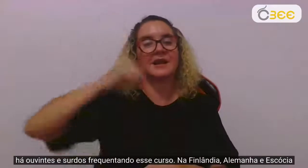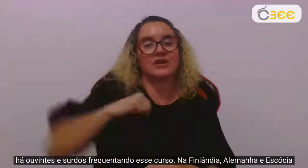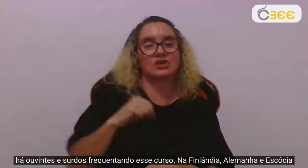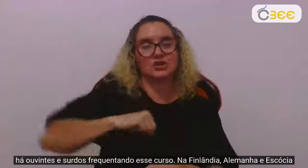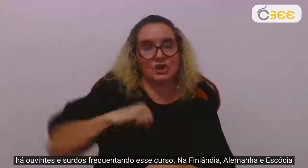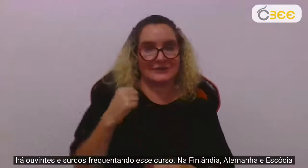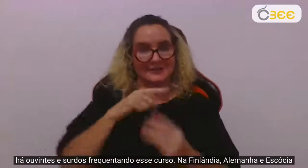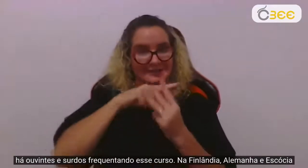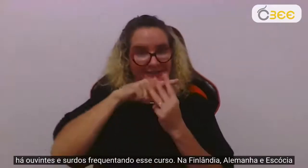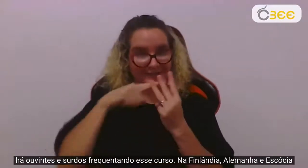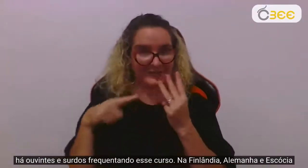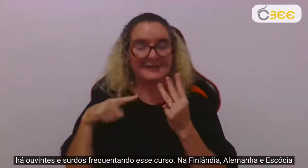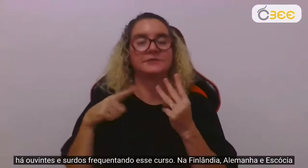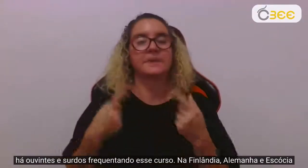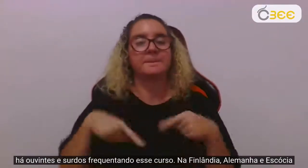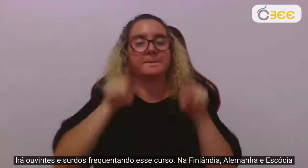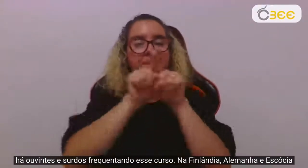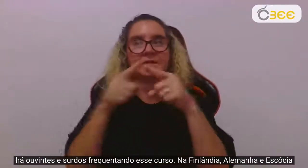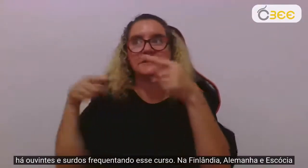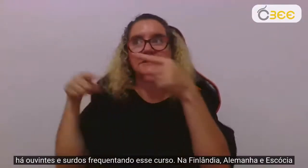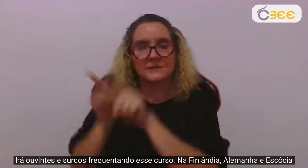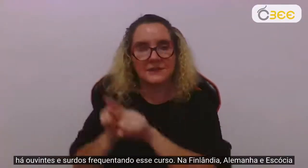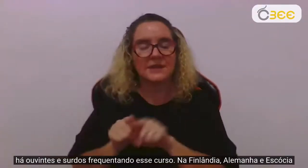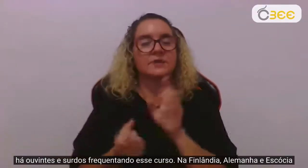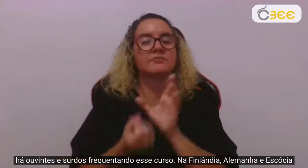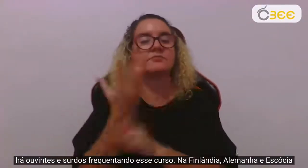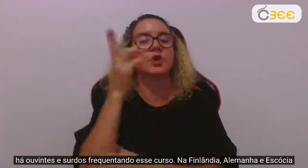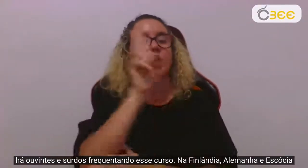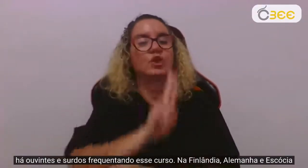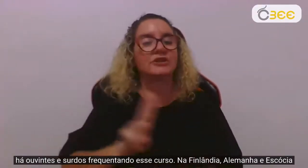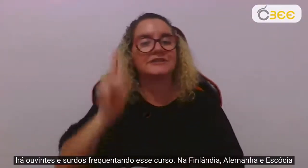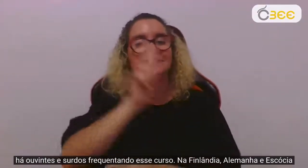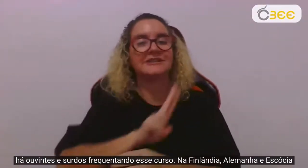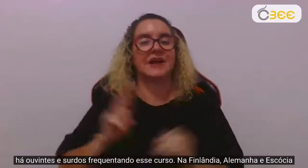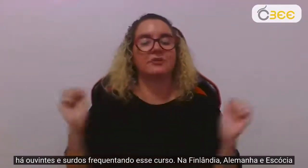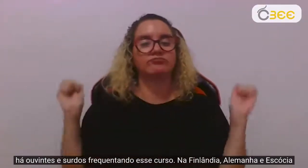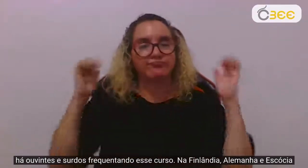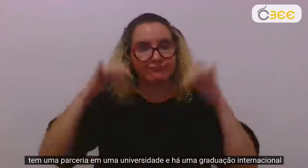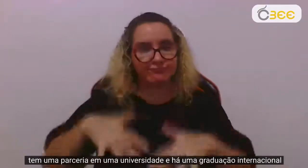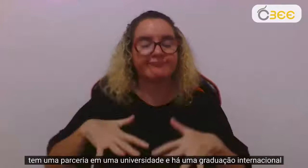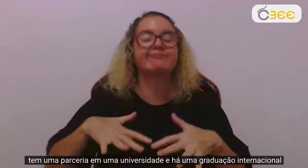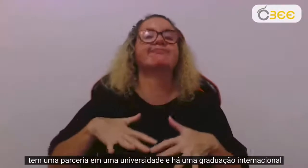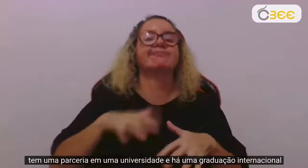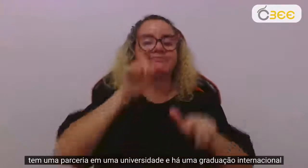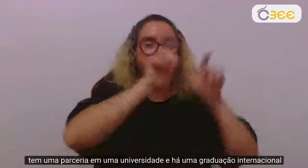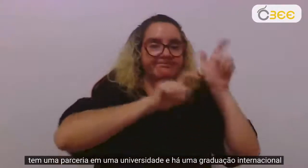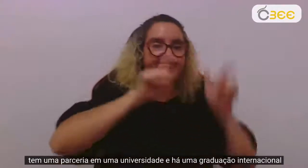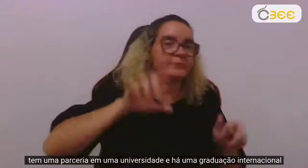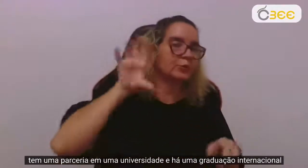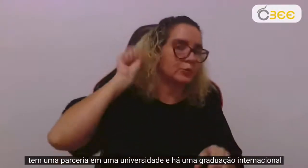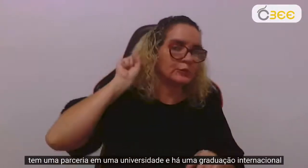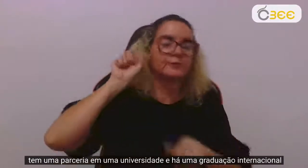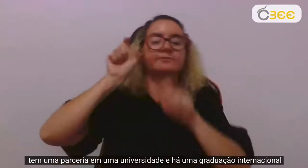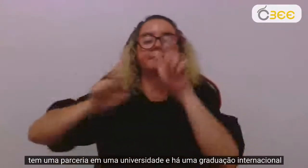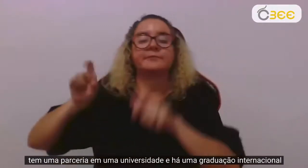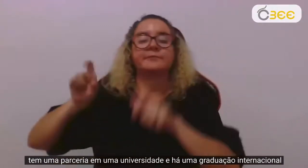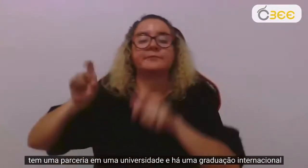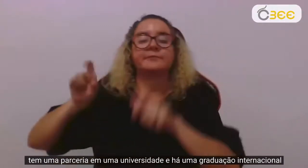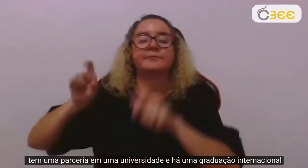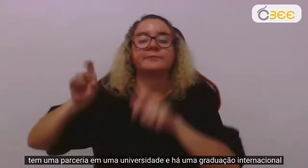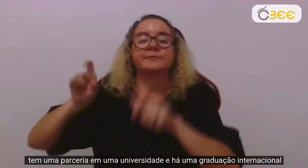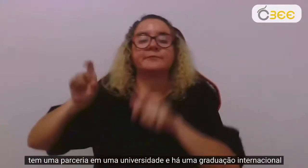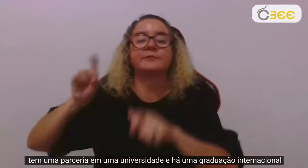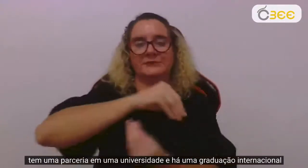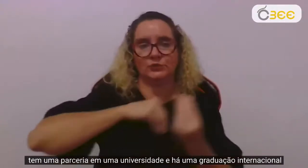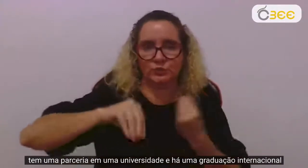curso. Na Finlândia, Alemanha e Escócia, tem uma parceria em uma